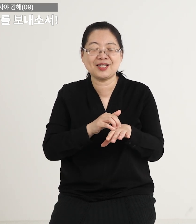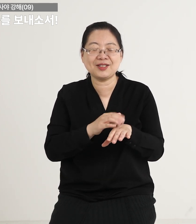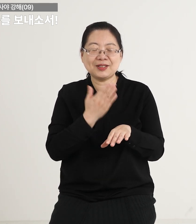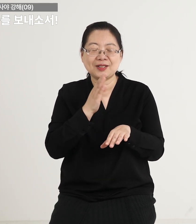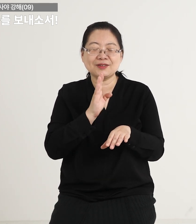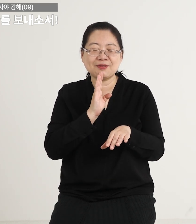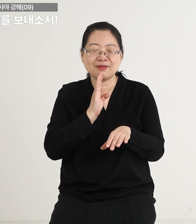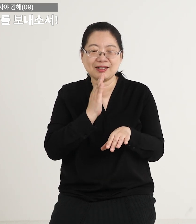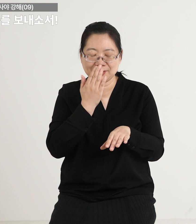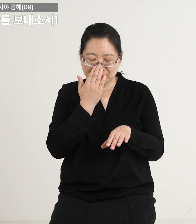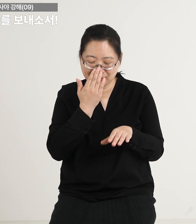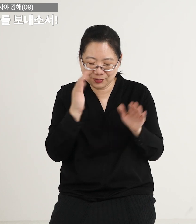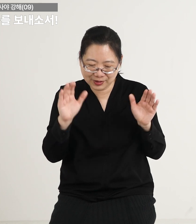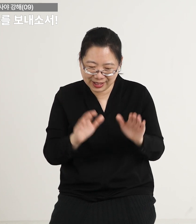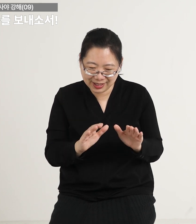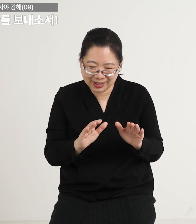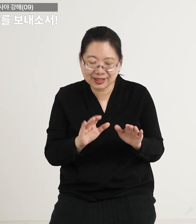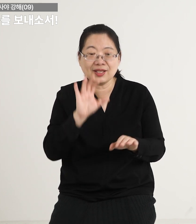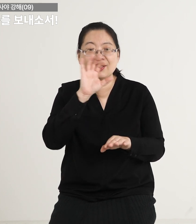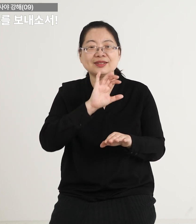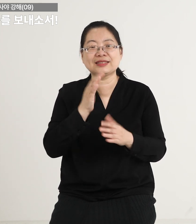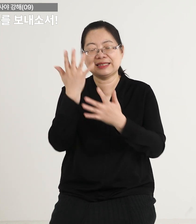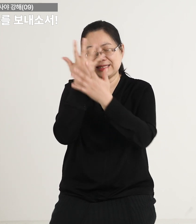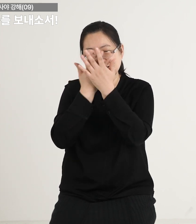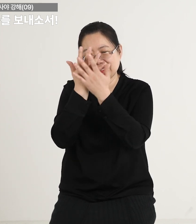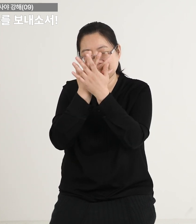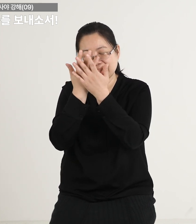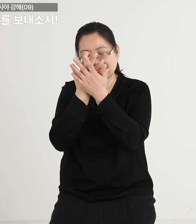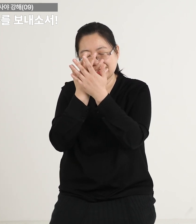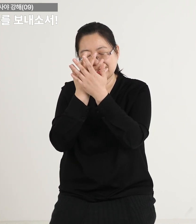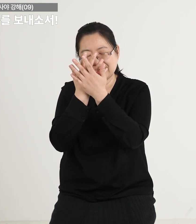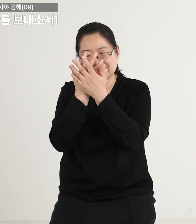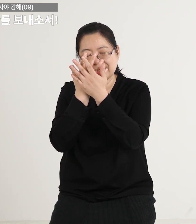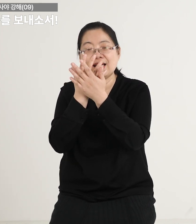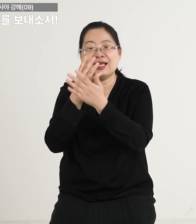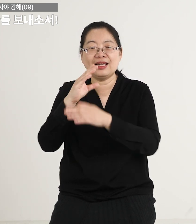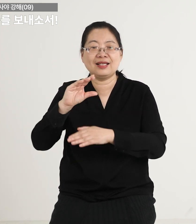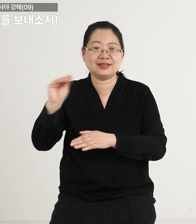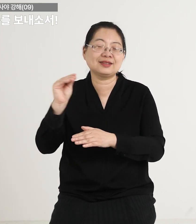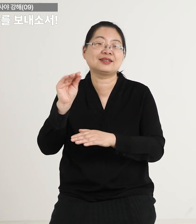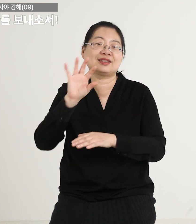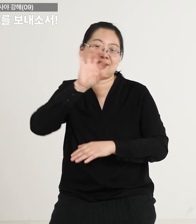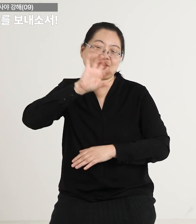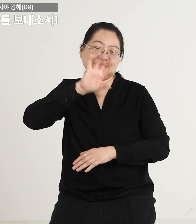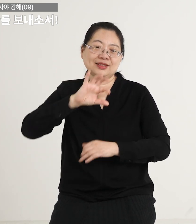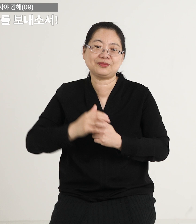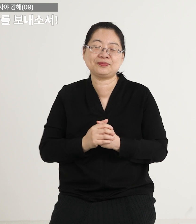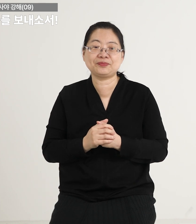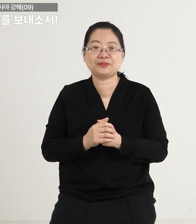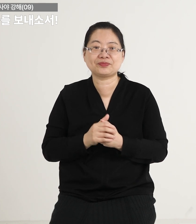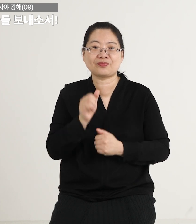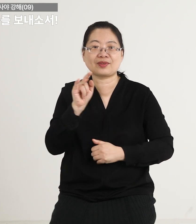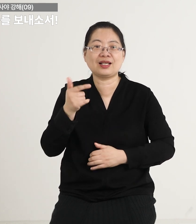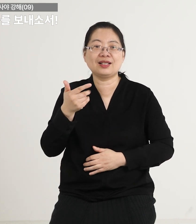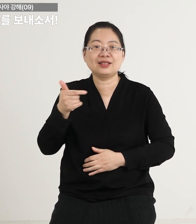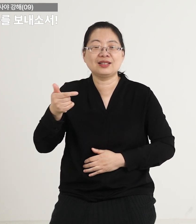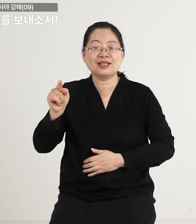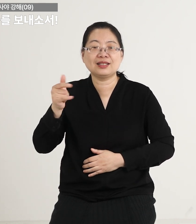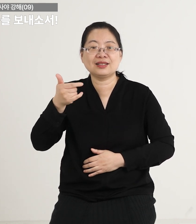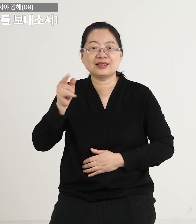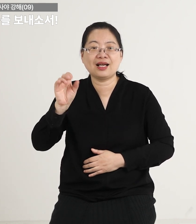연습, 희미해지는 연습. 기억하세요? 예? 이게 헨리